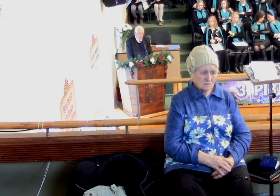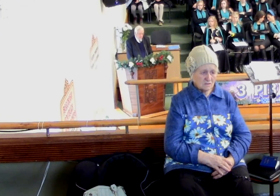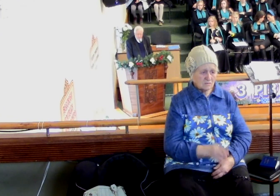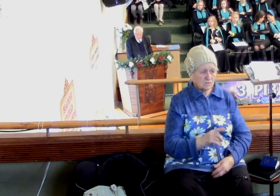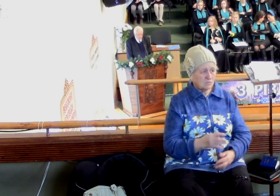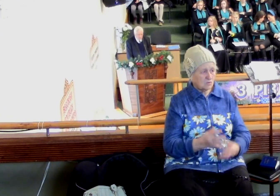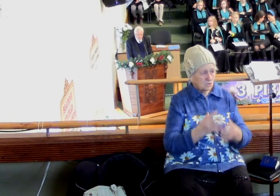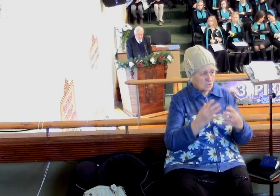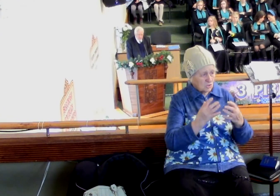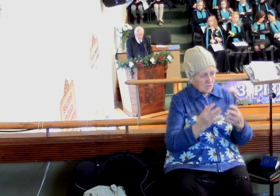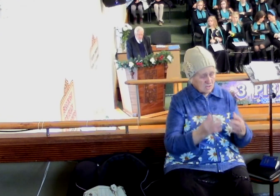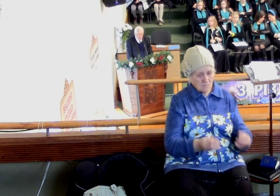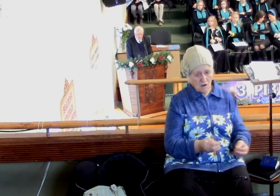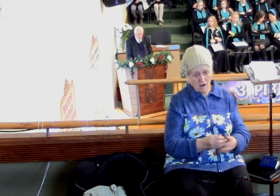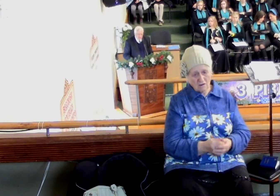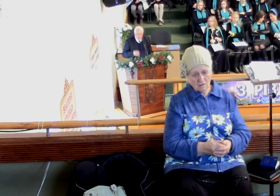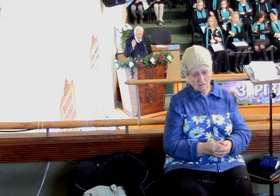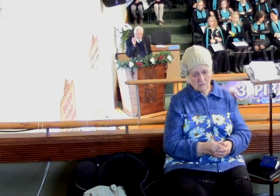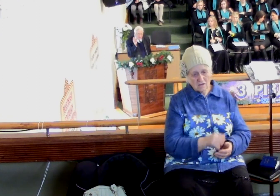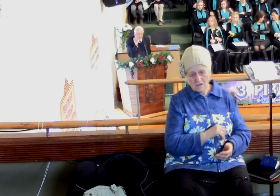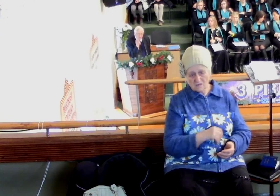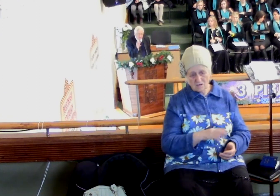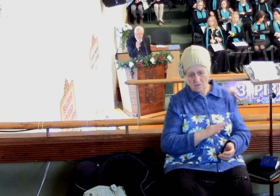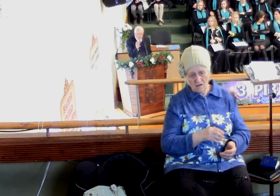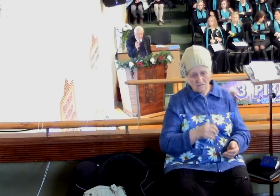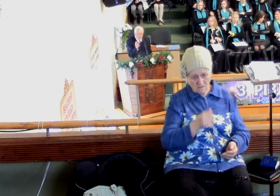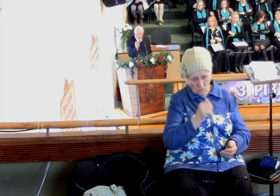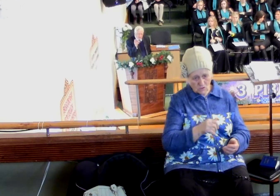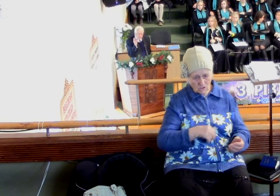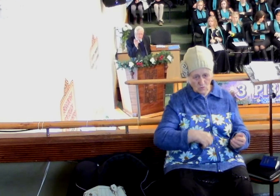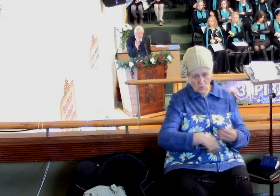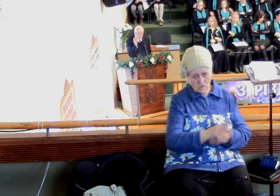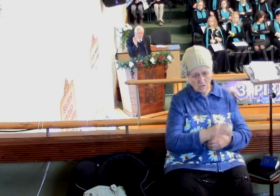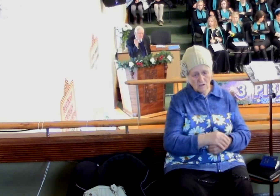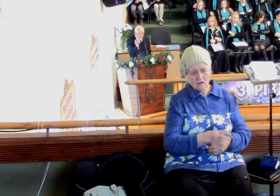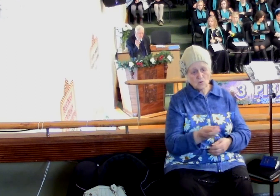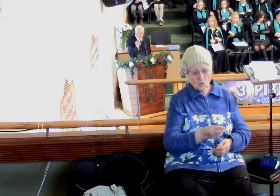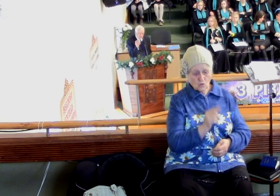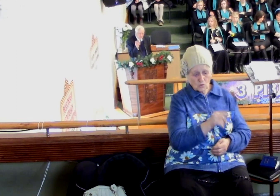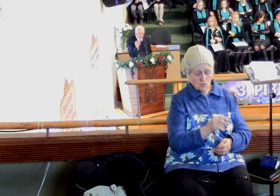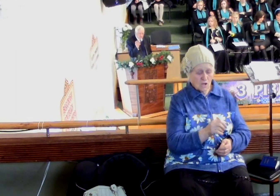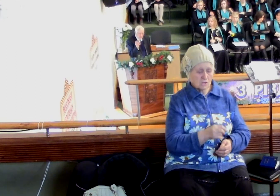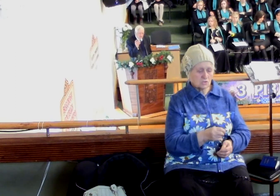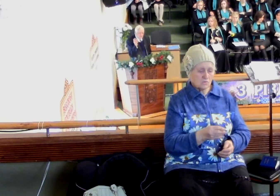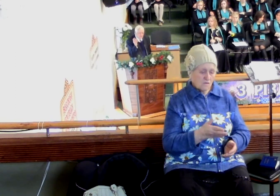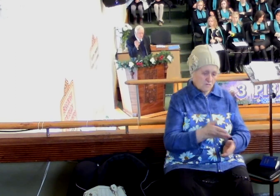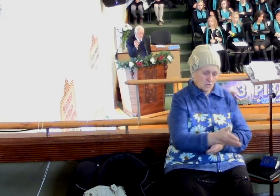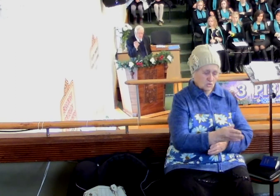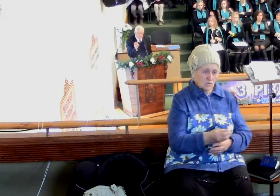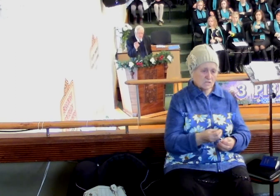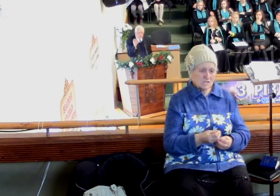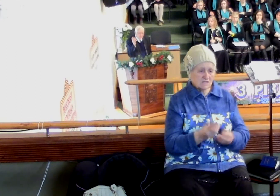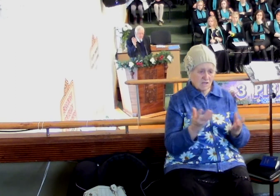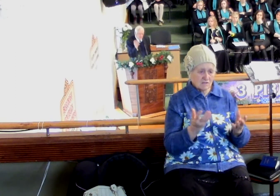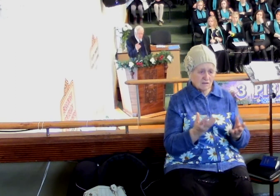тьма сама по себе не исчезает. Туда нужен свет. И этот свет единственный, Сын